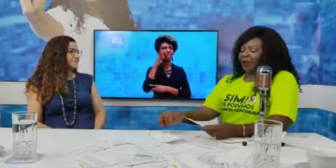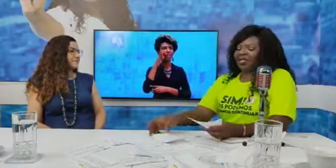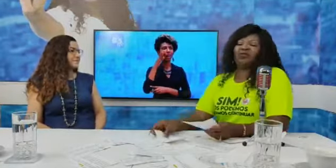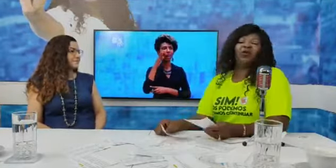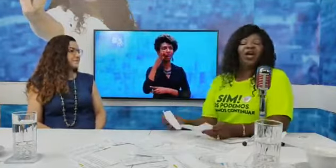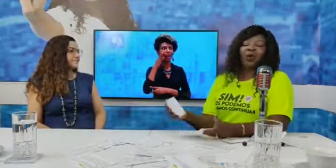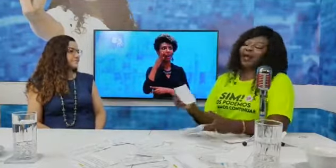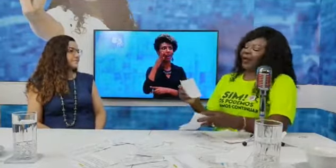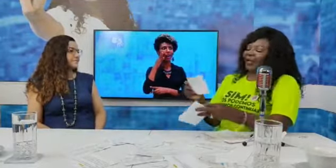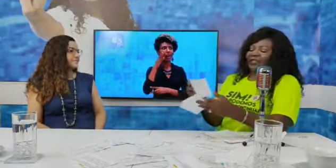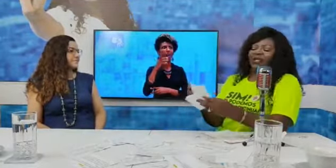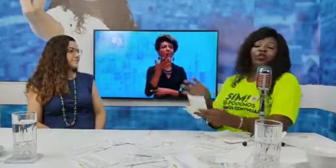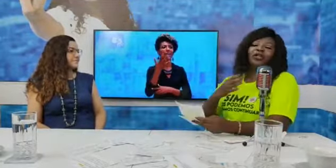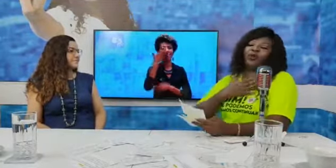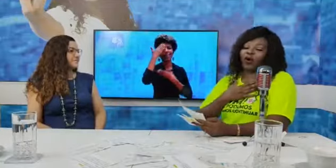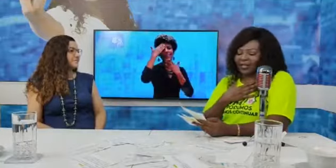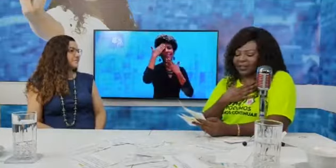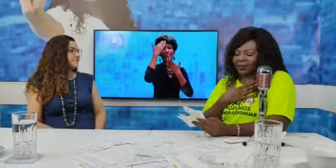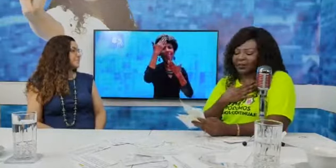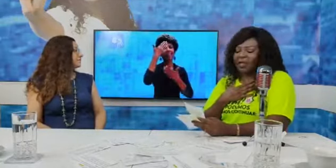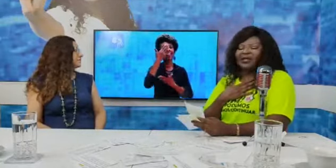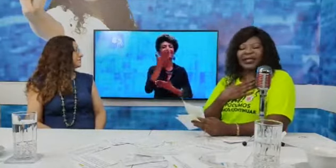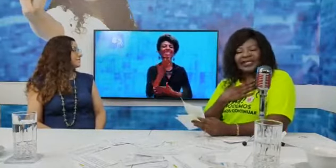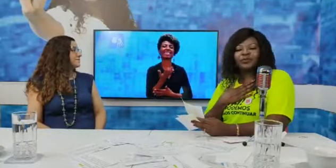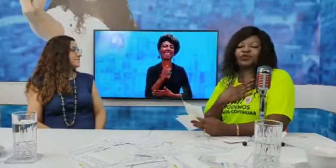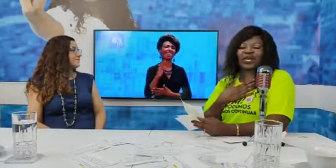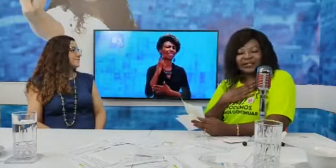assiste mesmo. Eu quero agradecer de todo o meu coração.